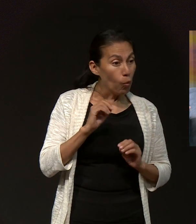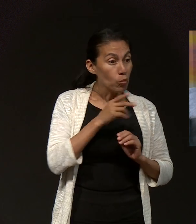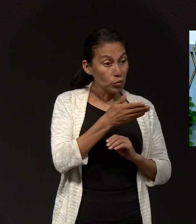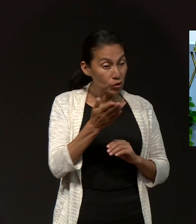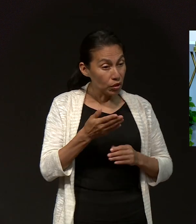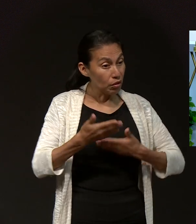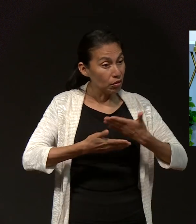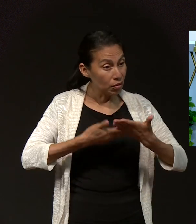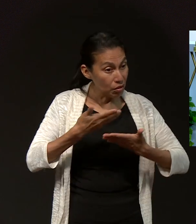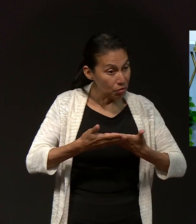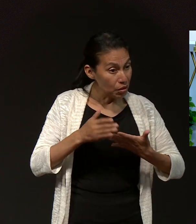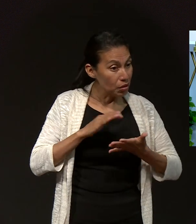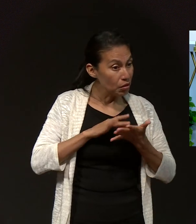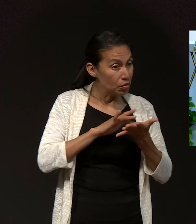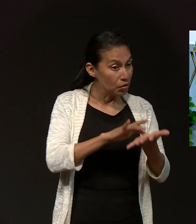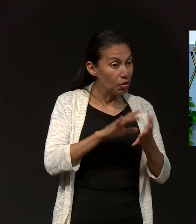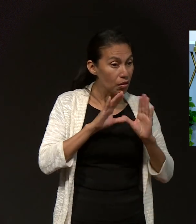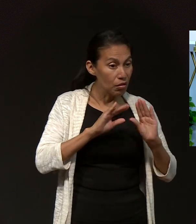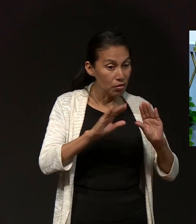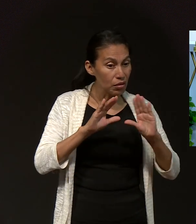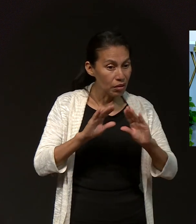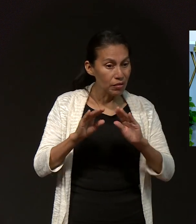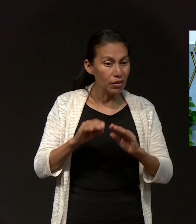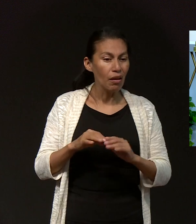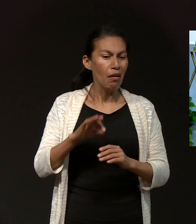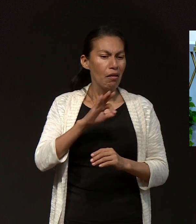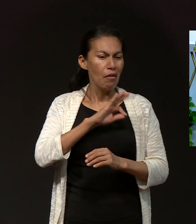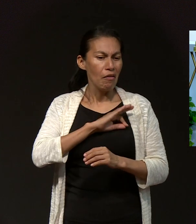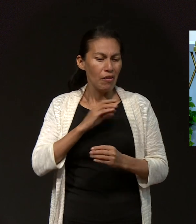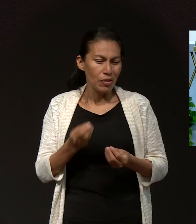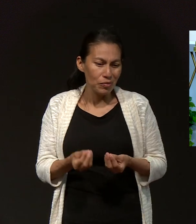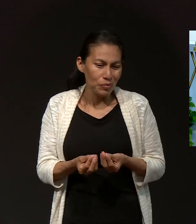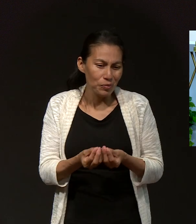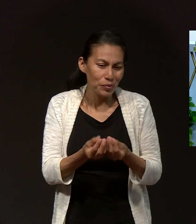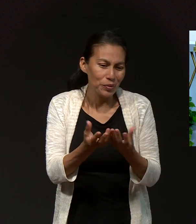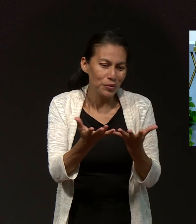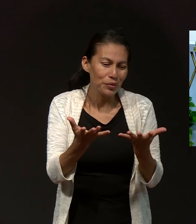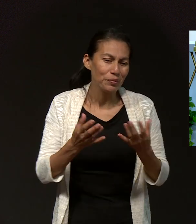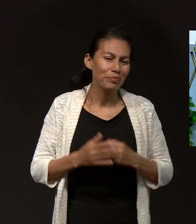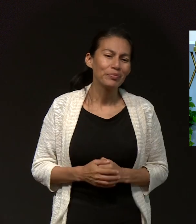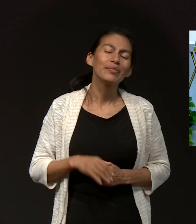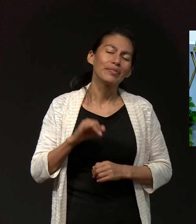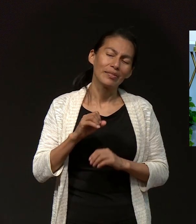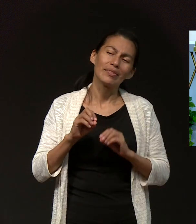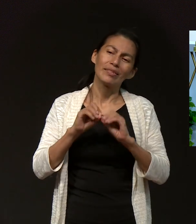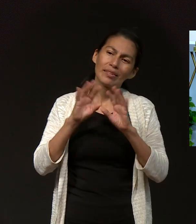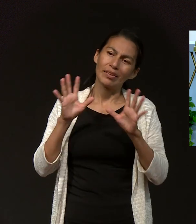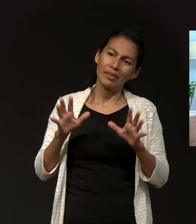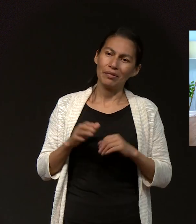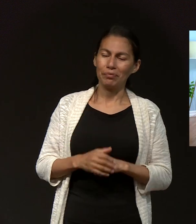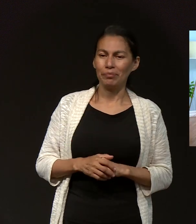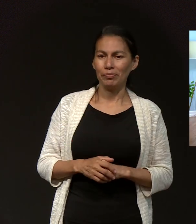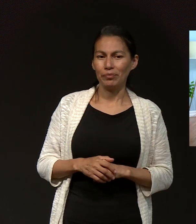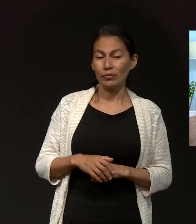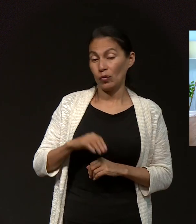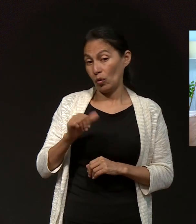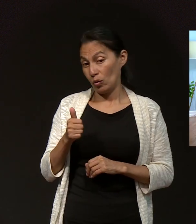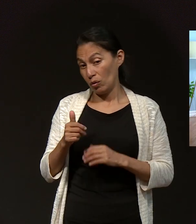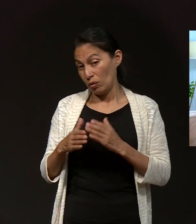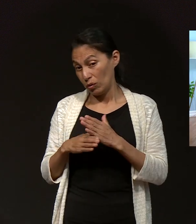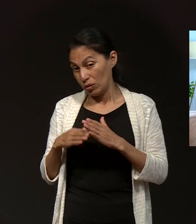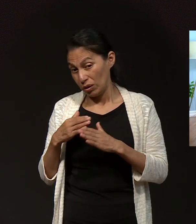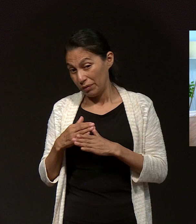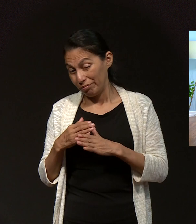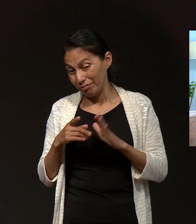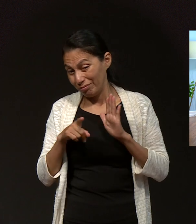bendición. O sea, fueron a servir, a ayudar, a llevar la llama de la fe en aquellos lugares. La otra condición negativa es lo que